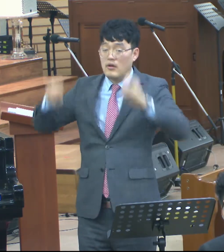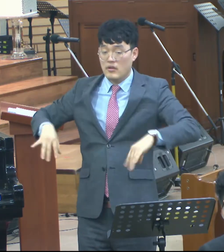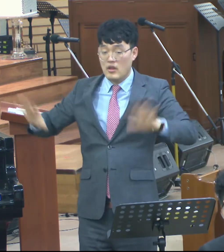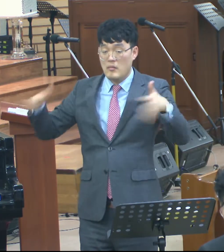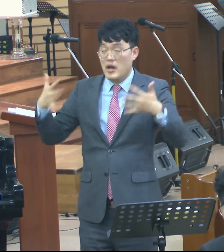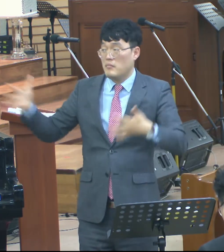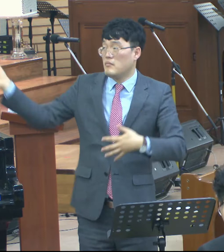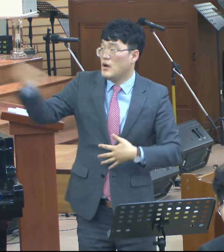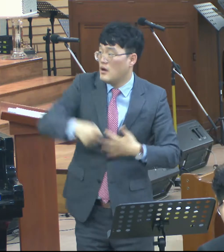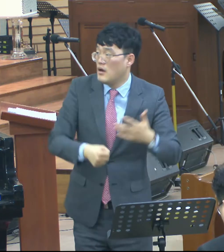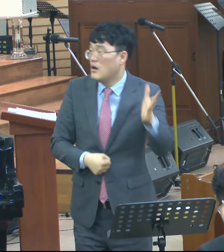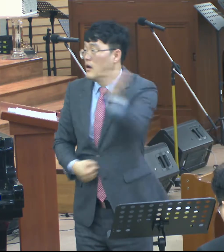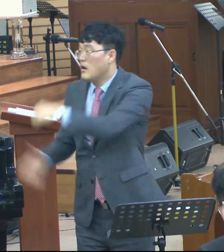그런 고백을 남겼습니다.